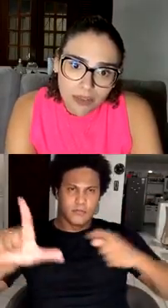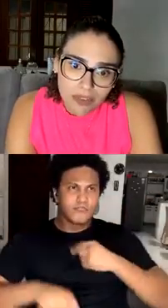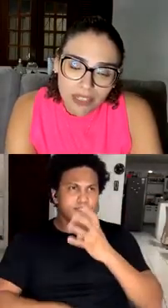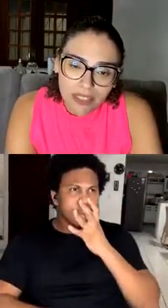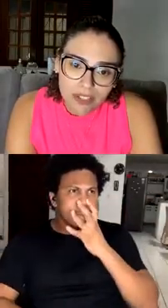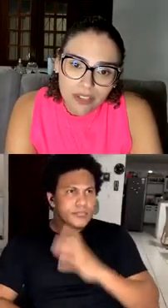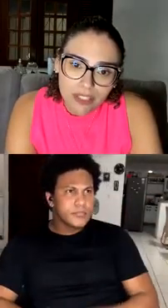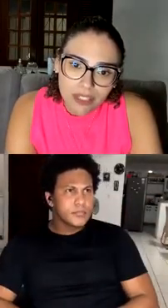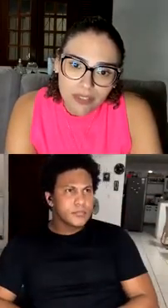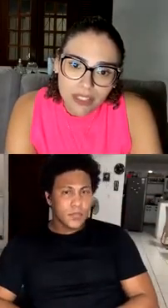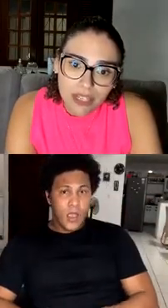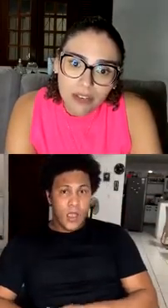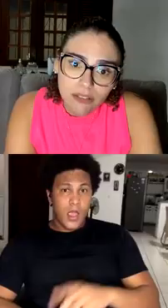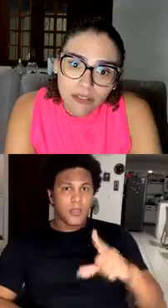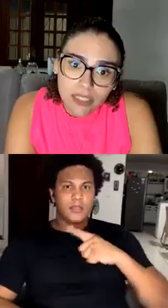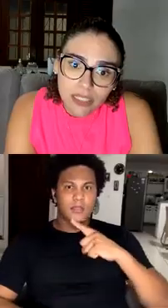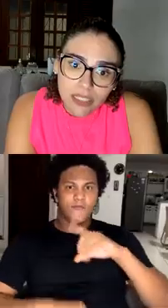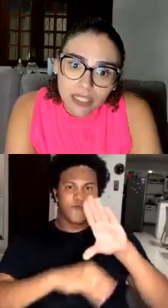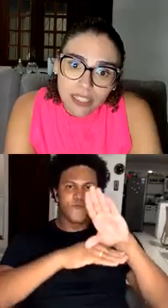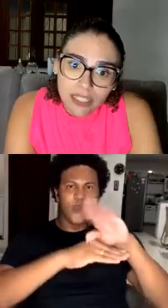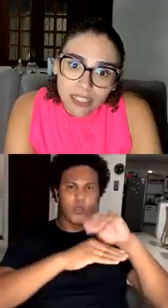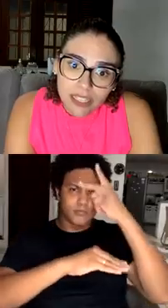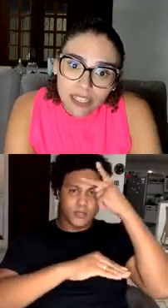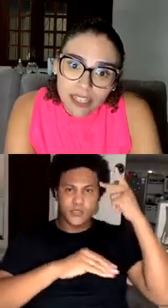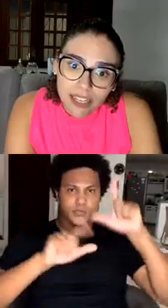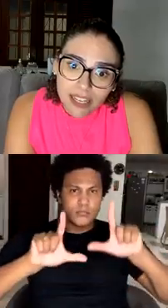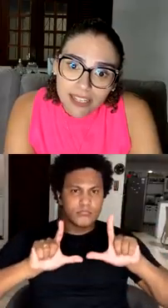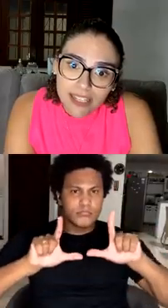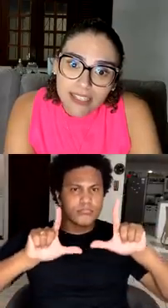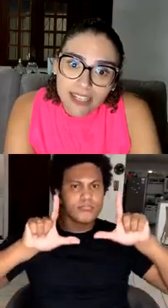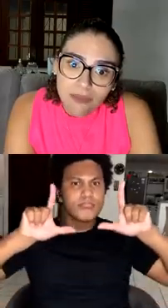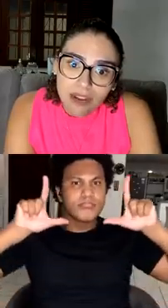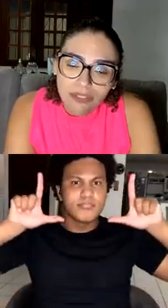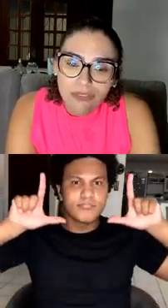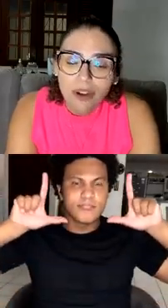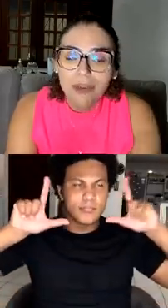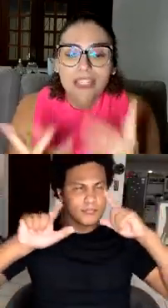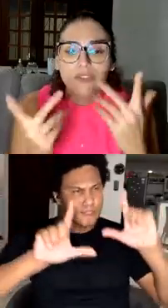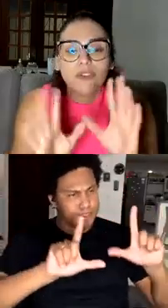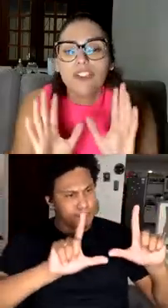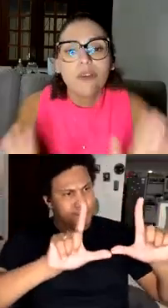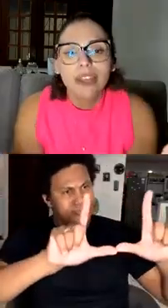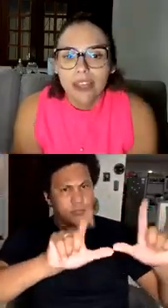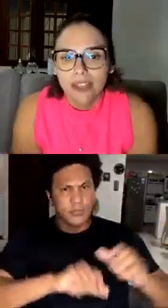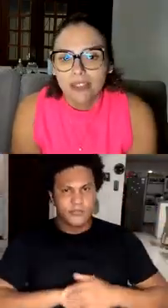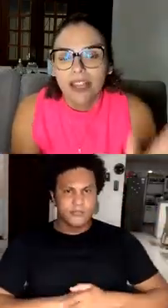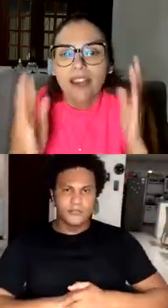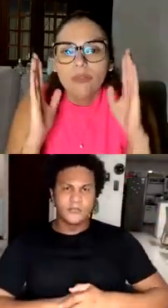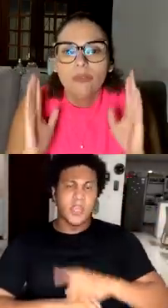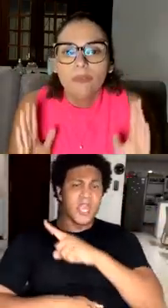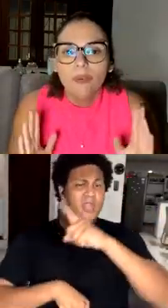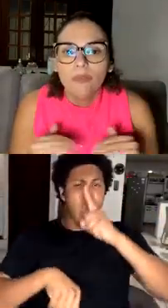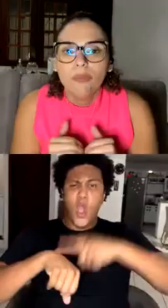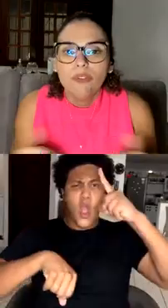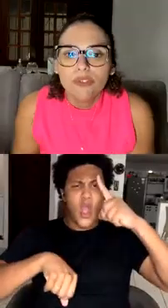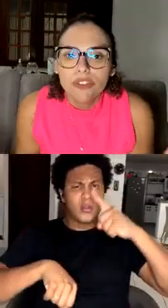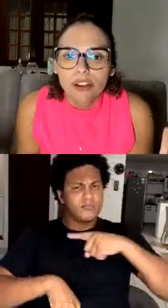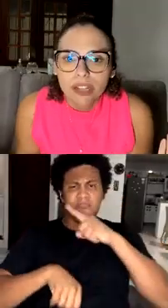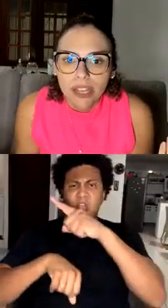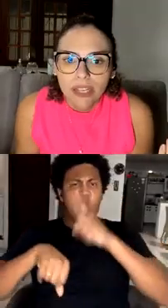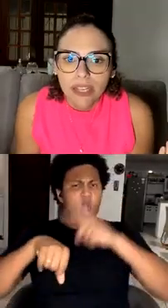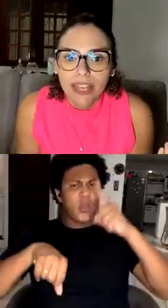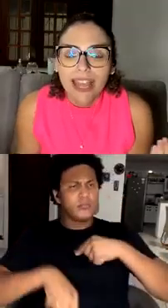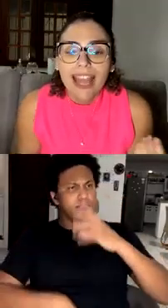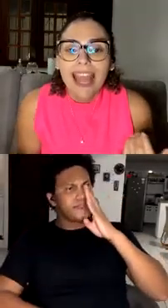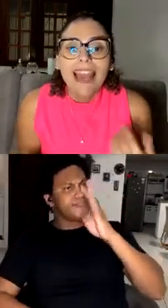vezes a minha filha está assistindo televisão, e aí aparece a foto de alguém, né? O busto de